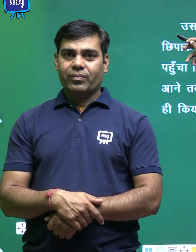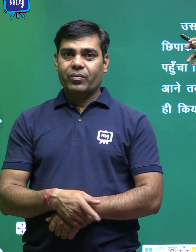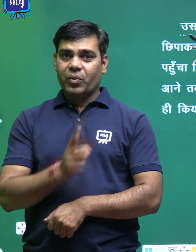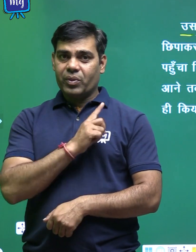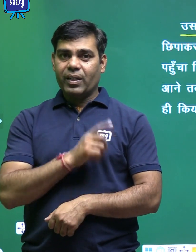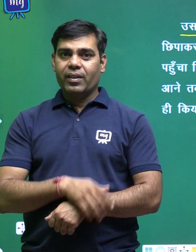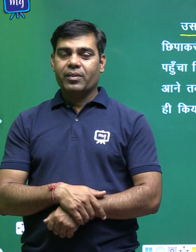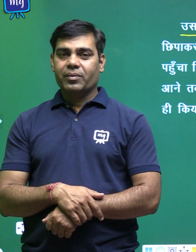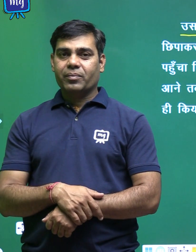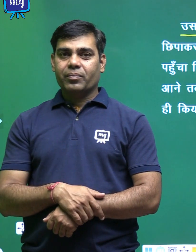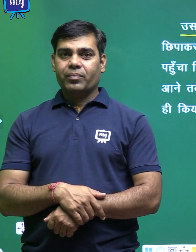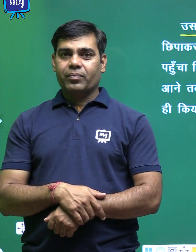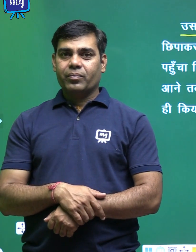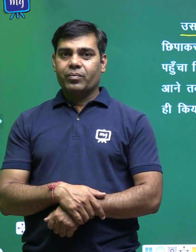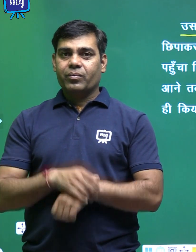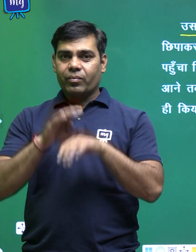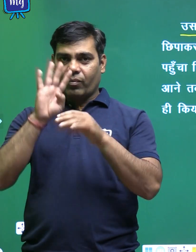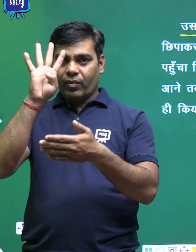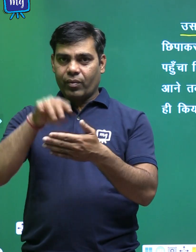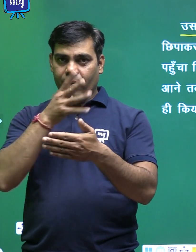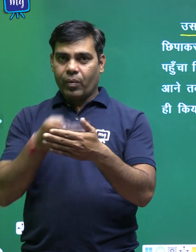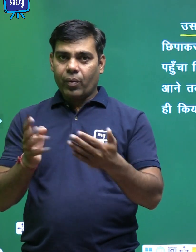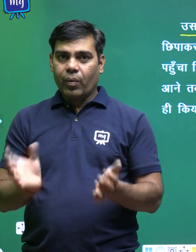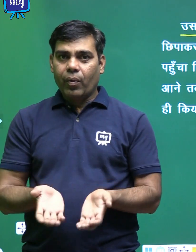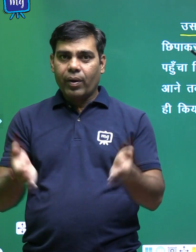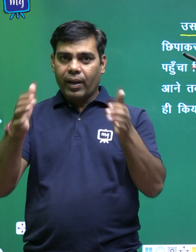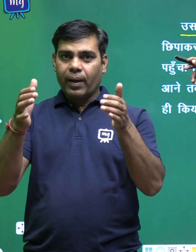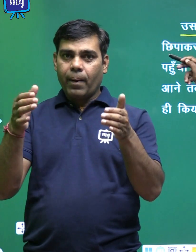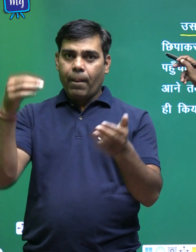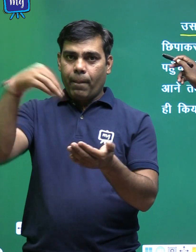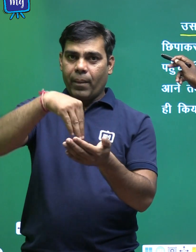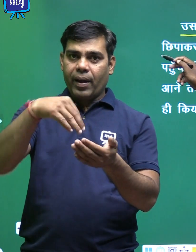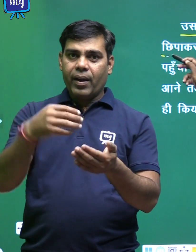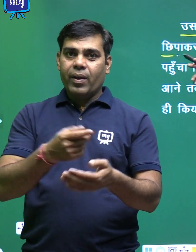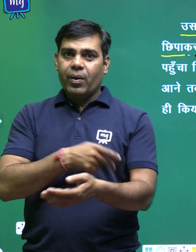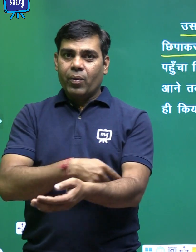उसने टोकरे में उदय सिंह को